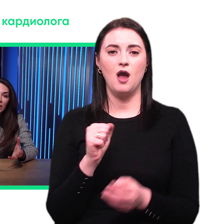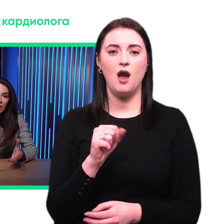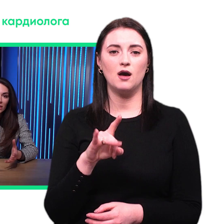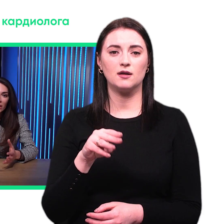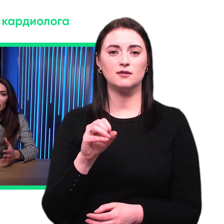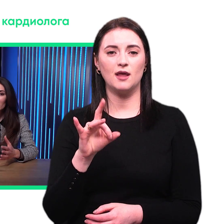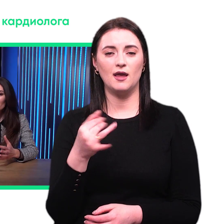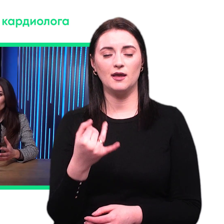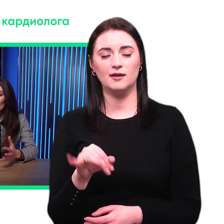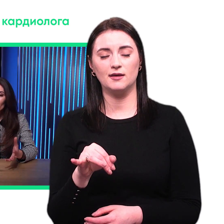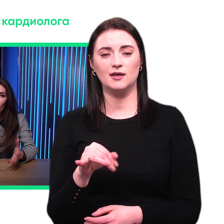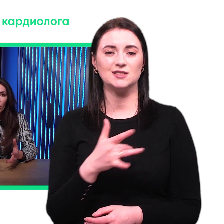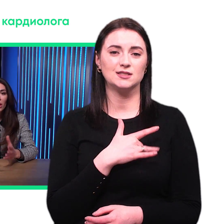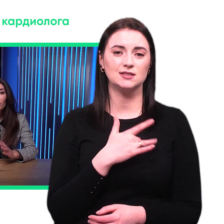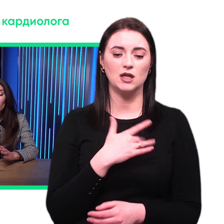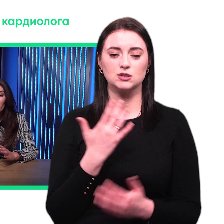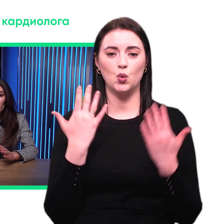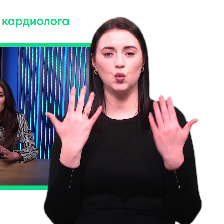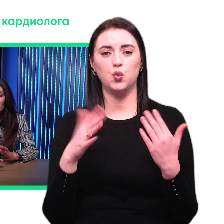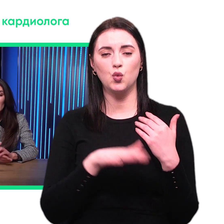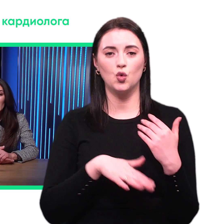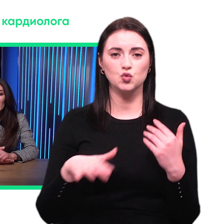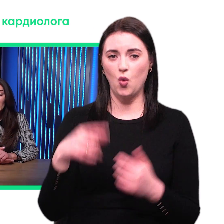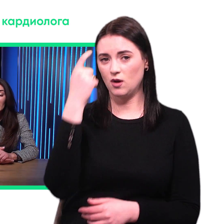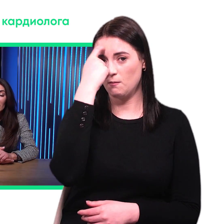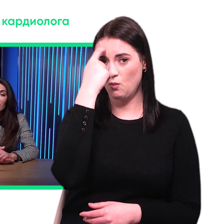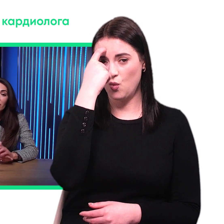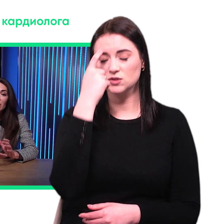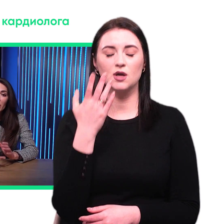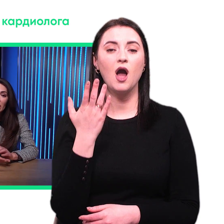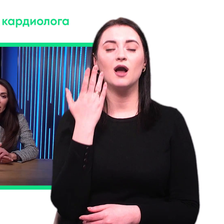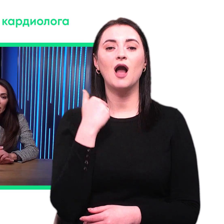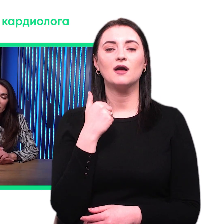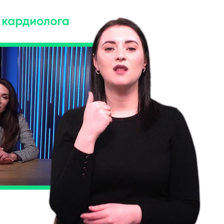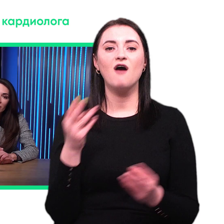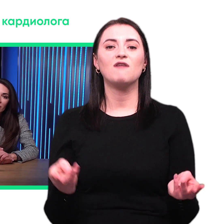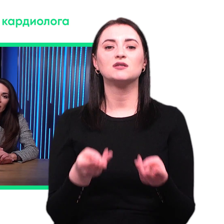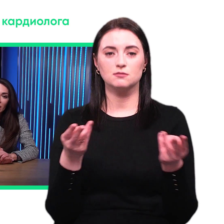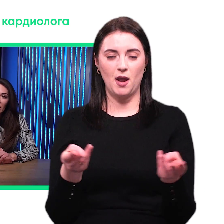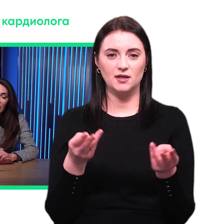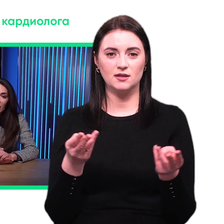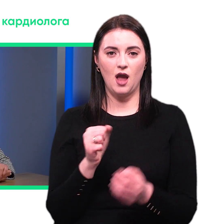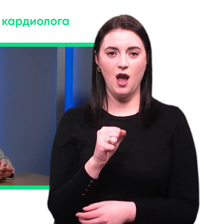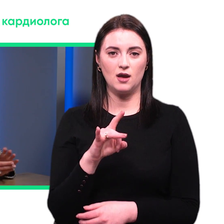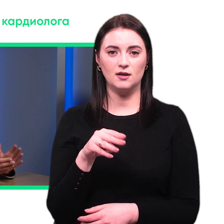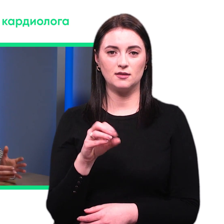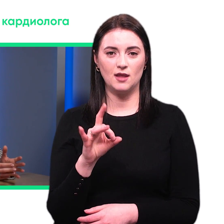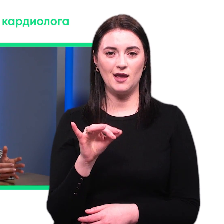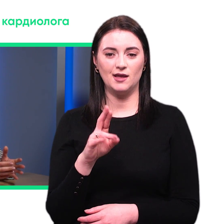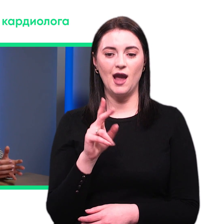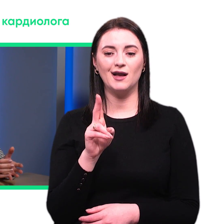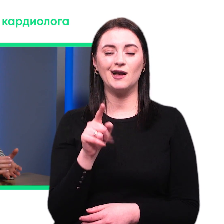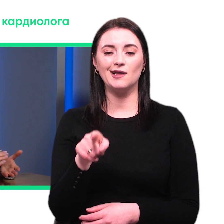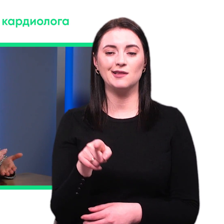артерий сердца, артерий рук, ног, головного мозга. Когда воспалена артерия, к ней